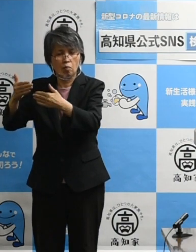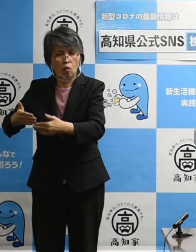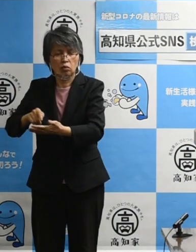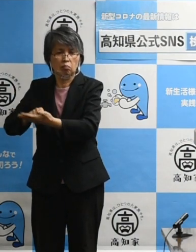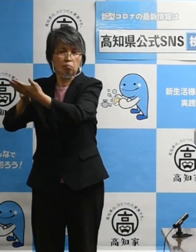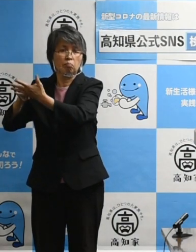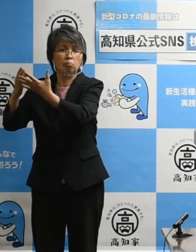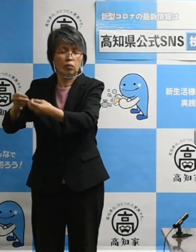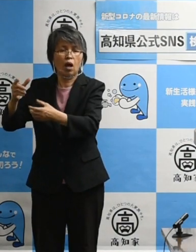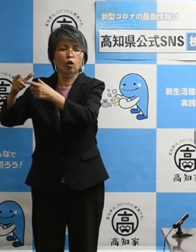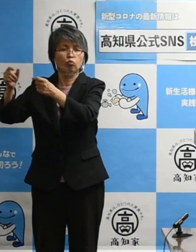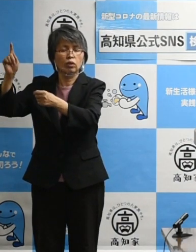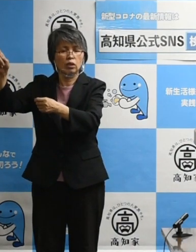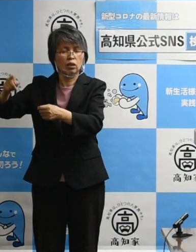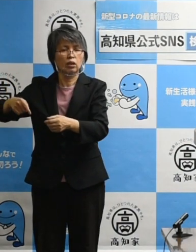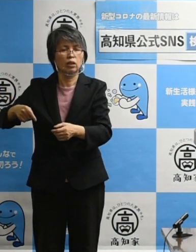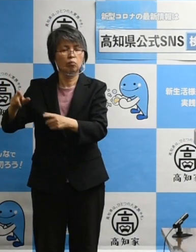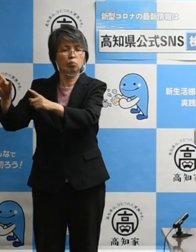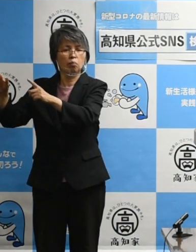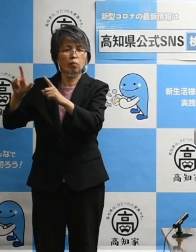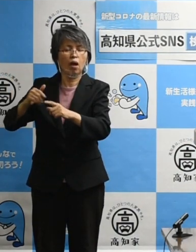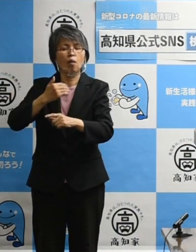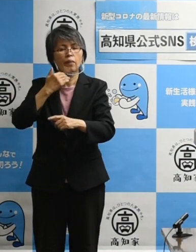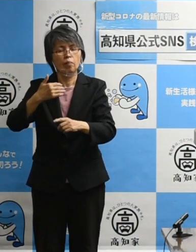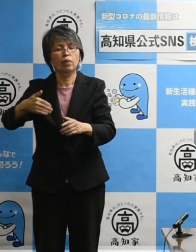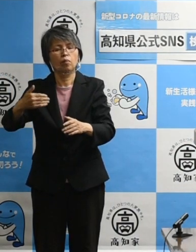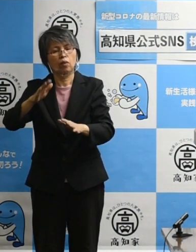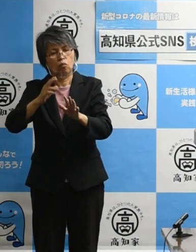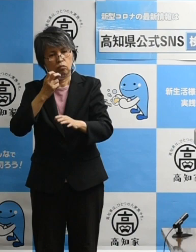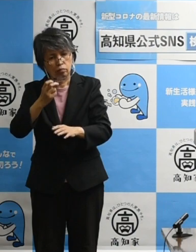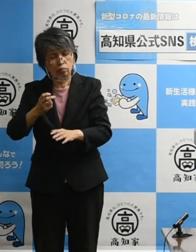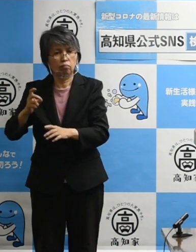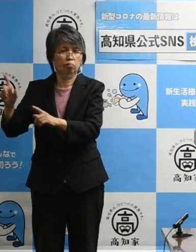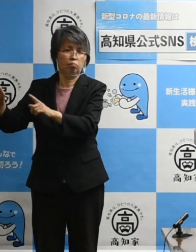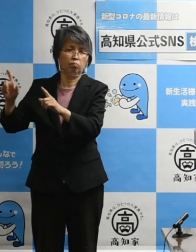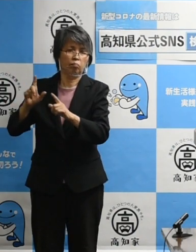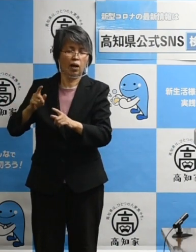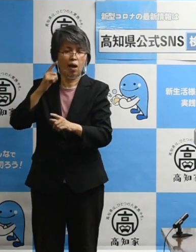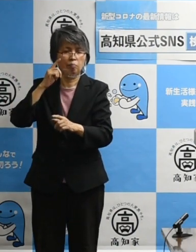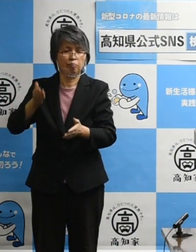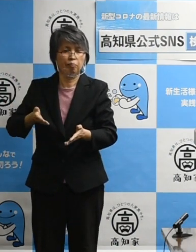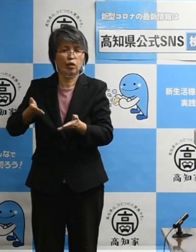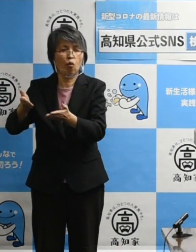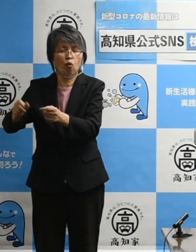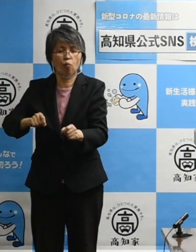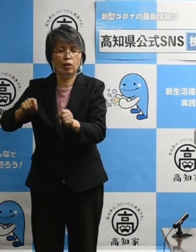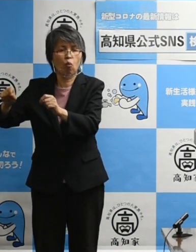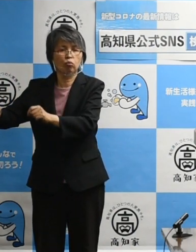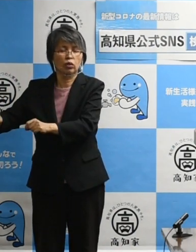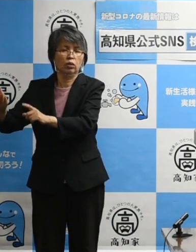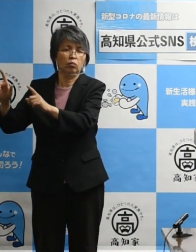けれども、まあ、国の方から一言で言うとしばらく様子見ましょうということで見送りの判断がされて、まあ、今